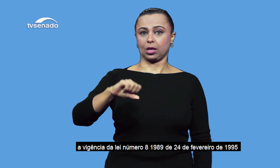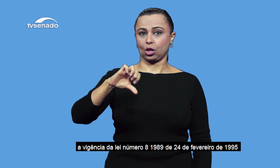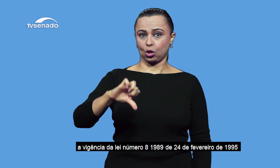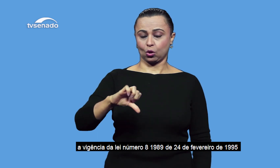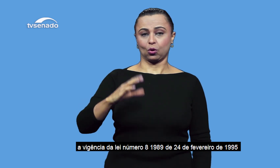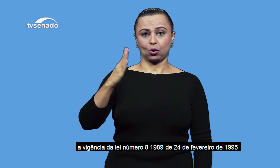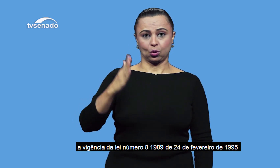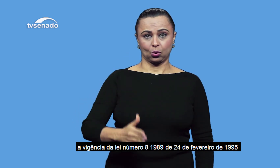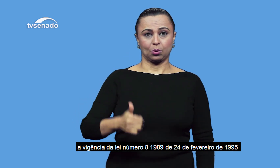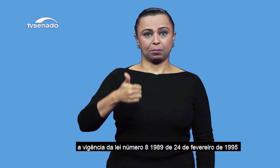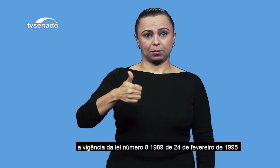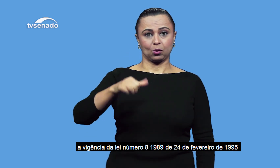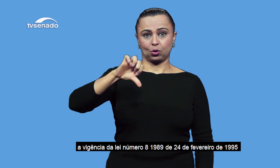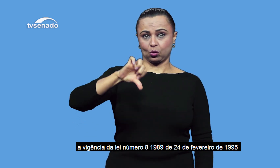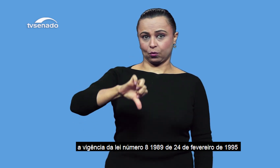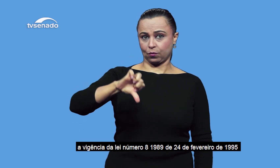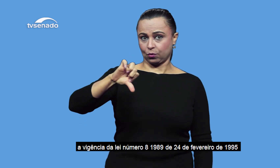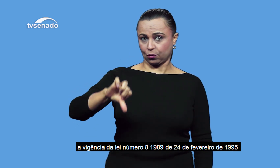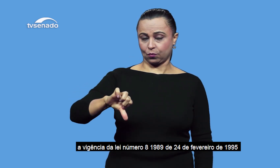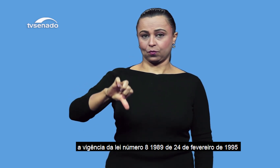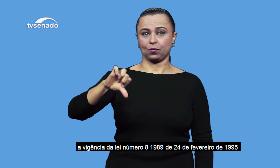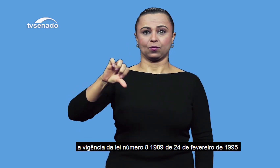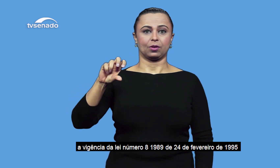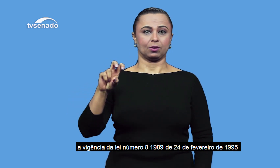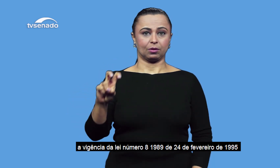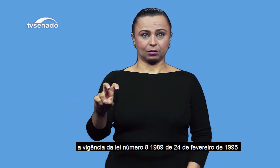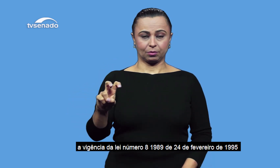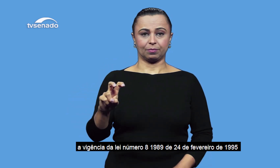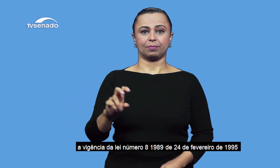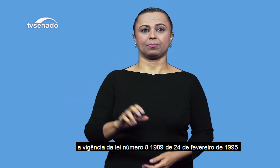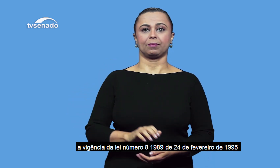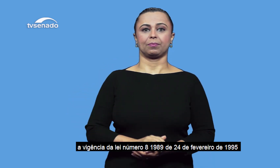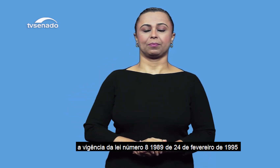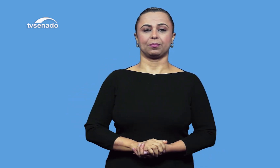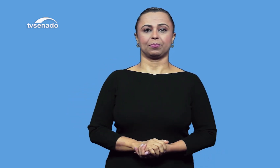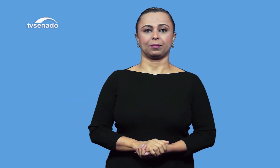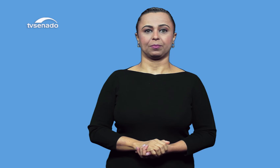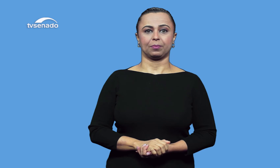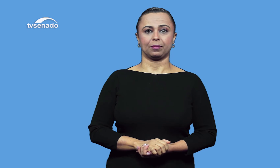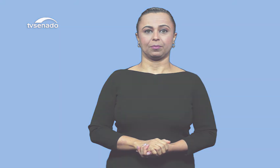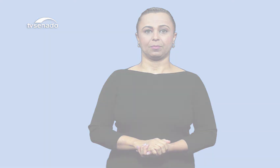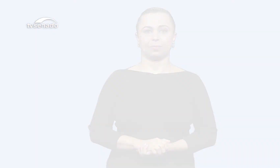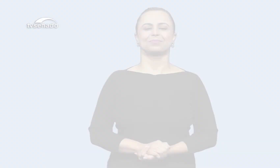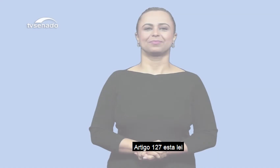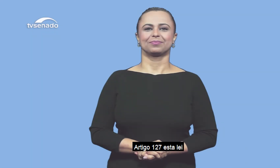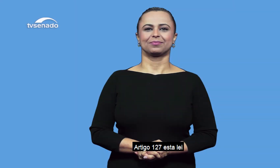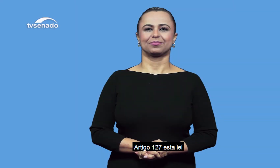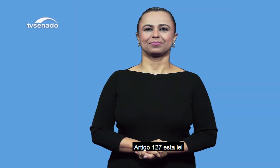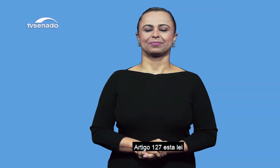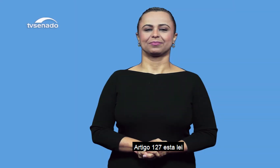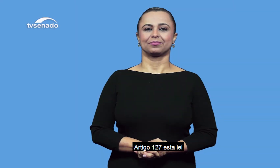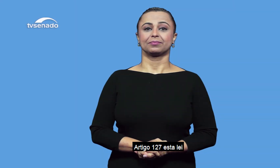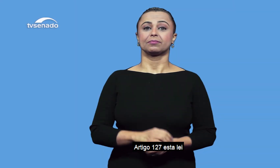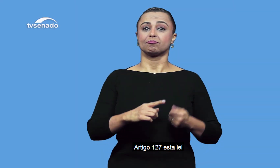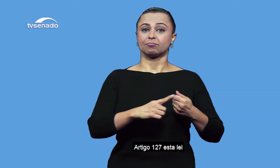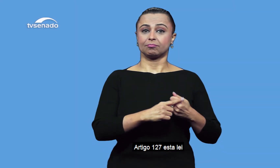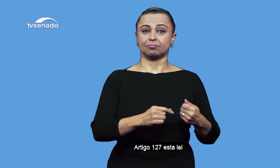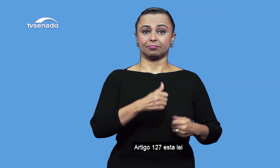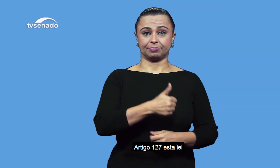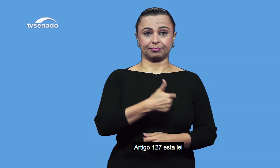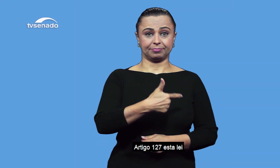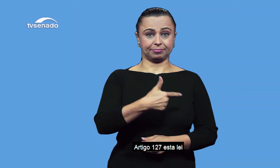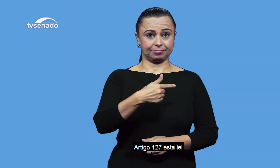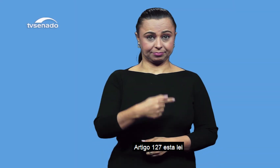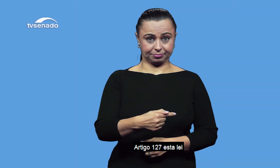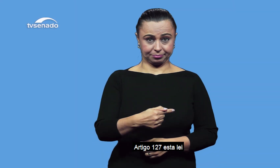de 24 de fevereiro de 1995 artigo 127